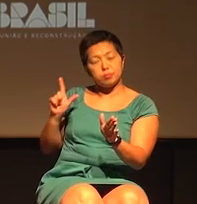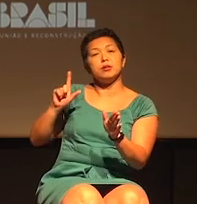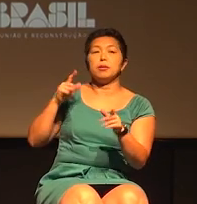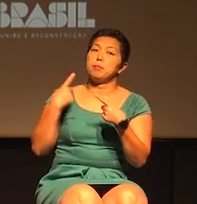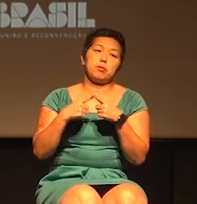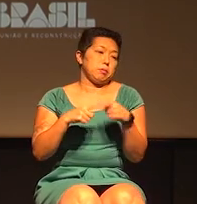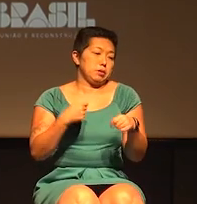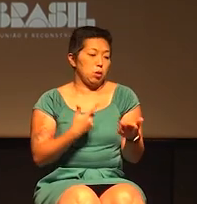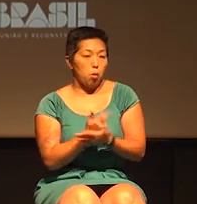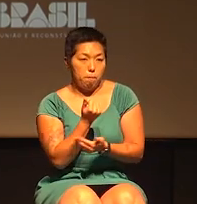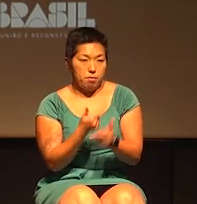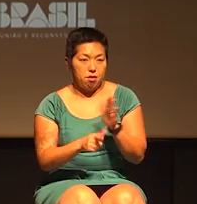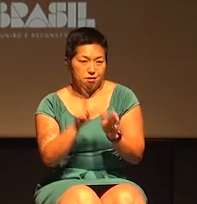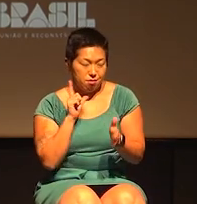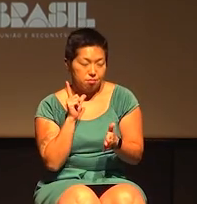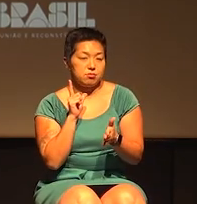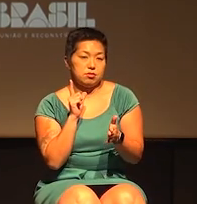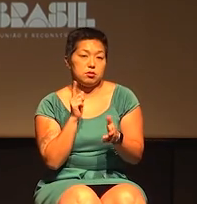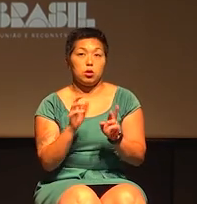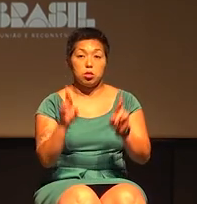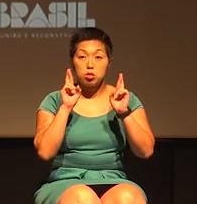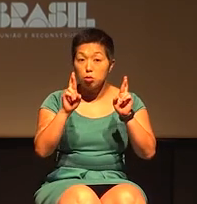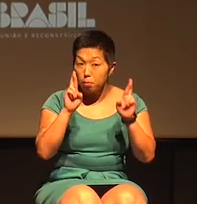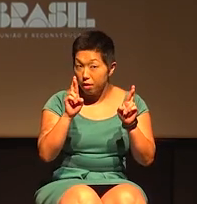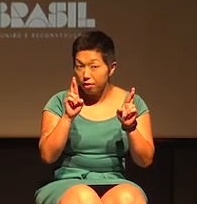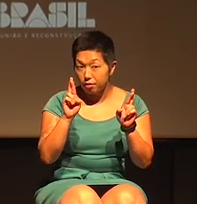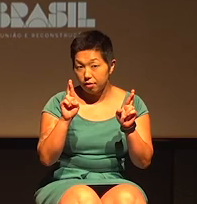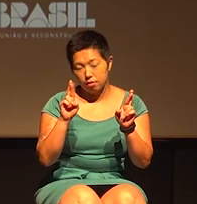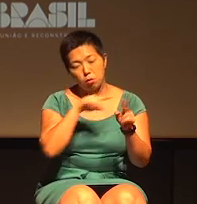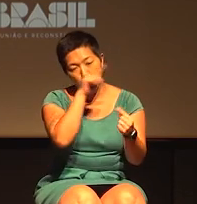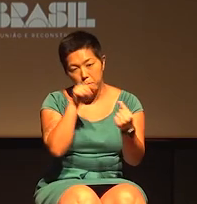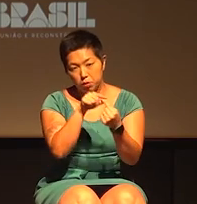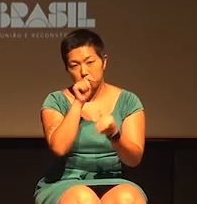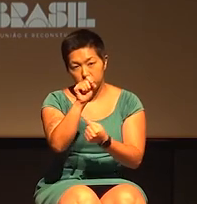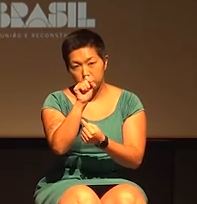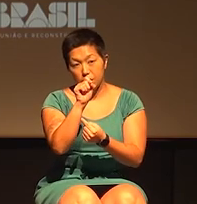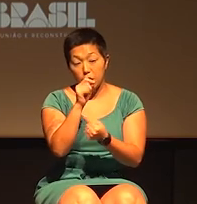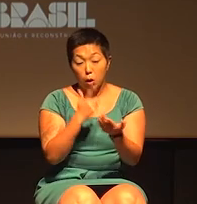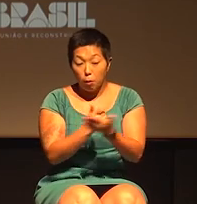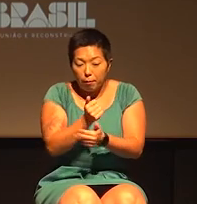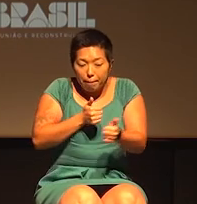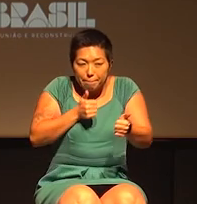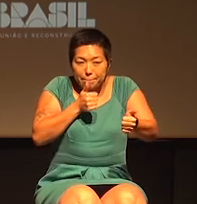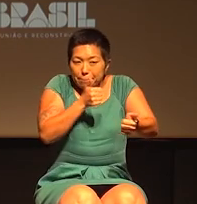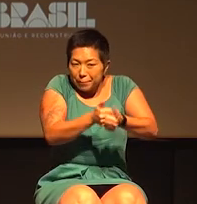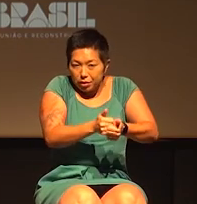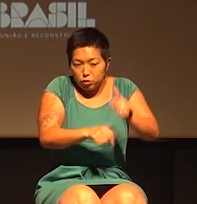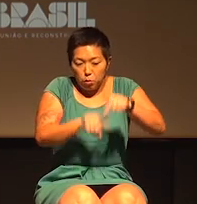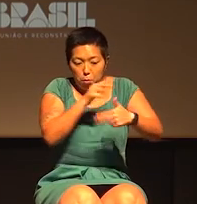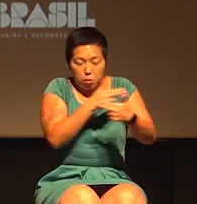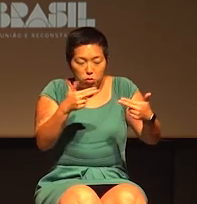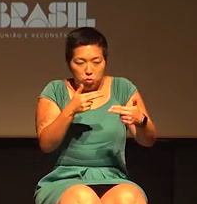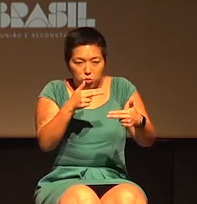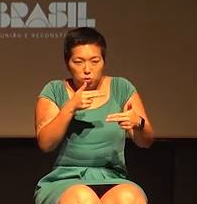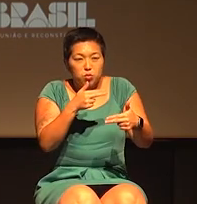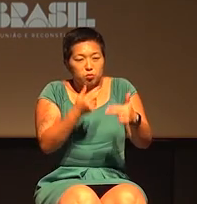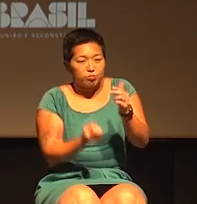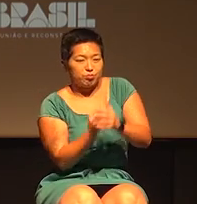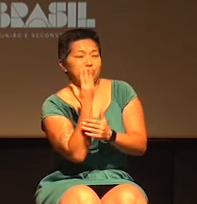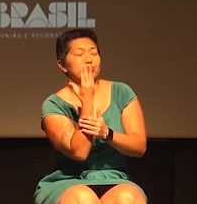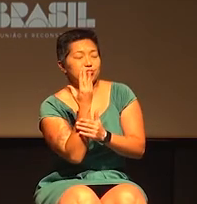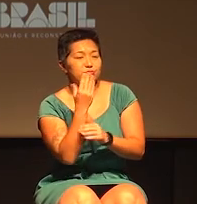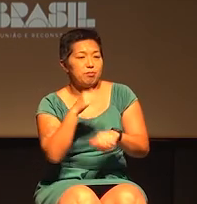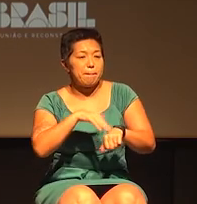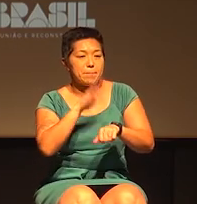ter que comprar em algum lugar né tomara que eles comprem isso é o é o objetivo perto do Produtor mais próximo mas tá